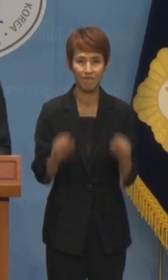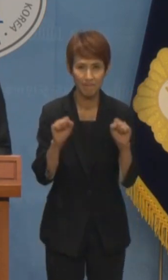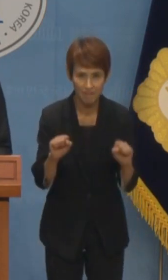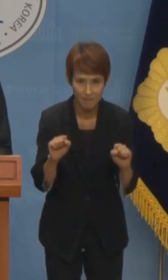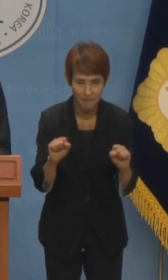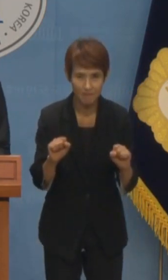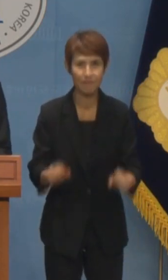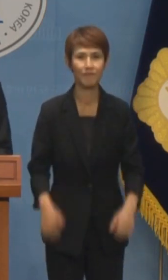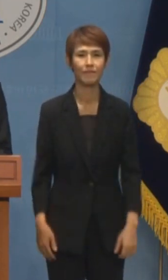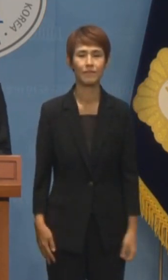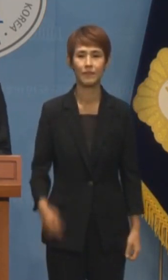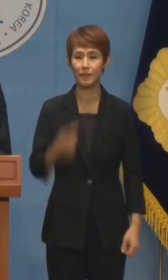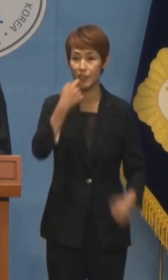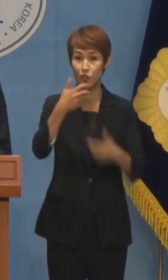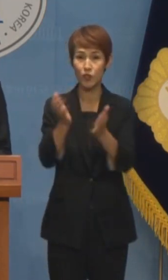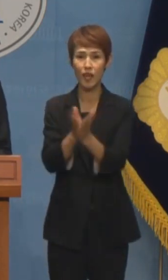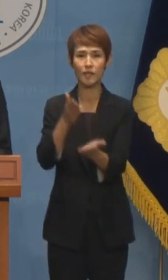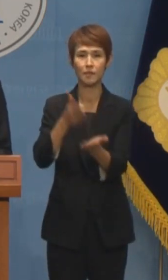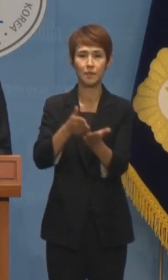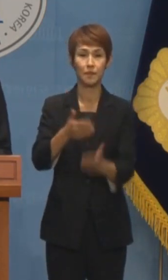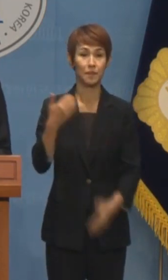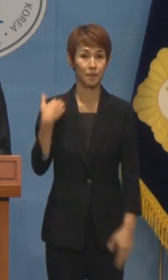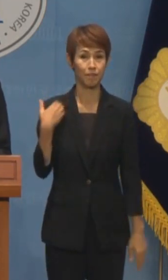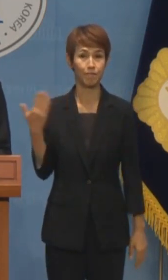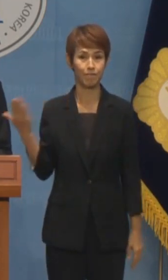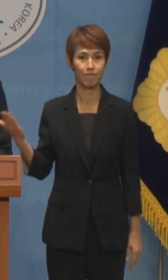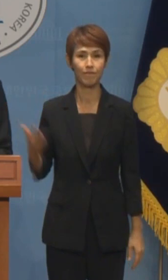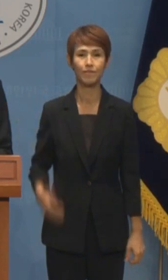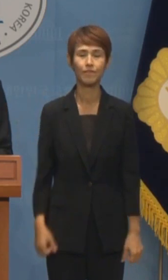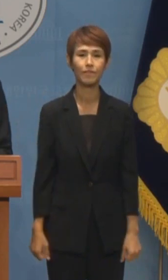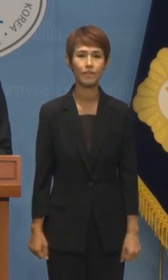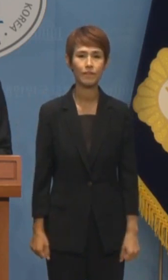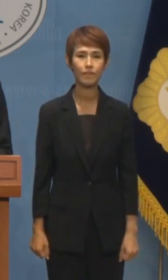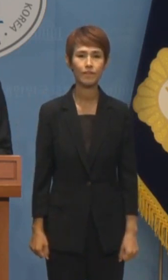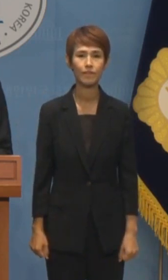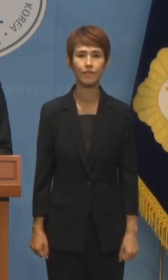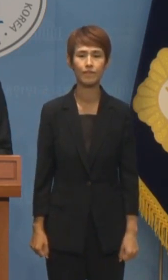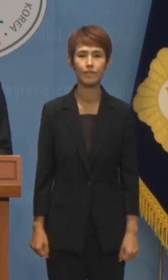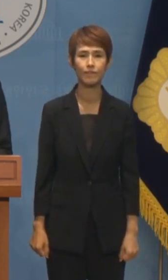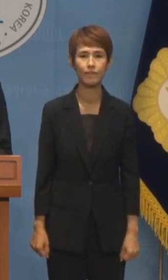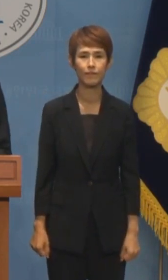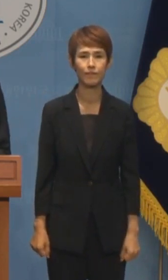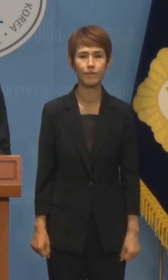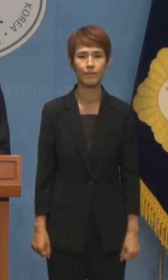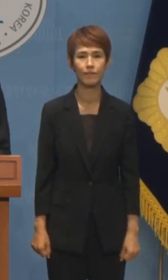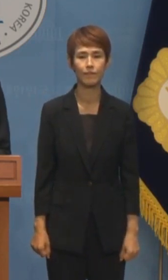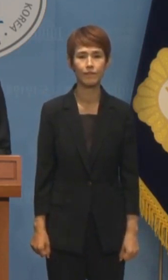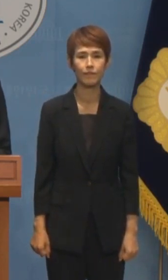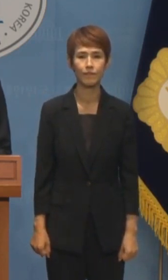안녕하십니까. 더불어민주당 대변인 한민수입니다. 논평을 발표하겠습니다.